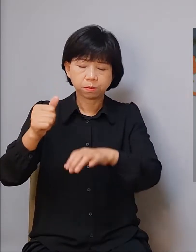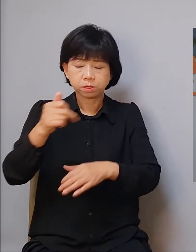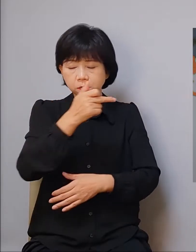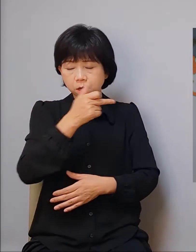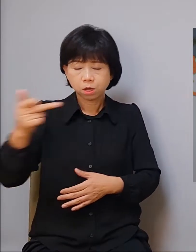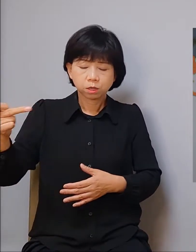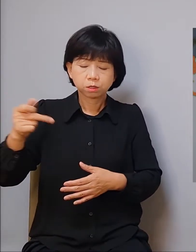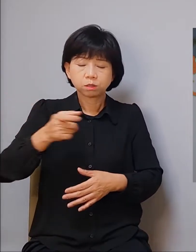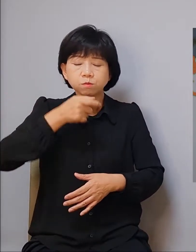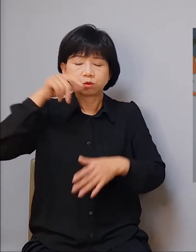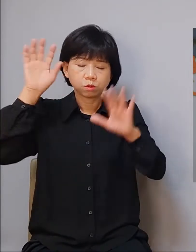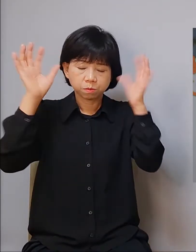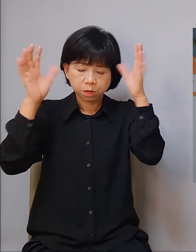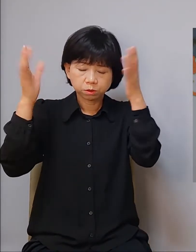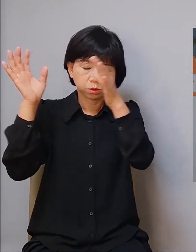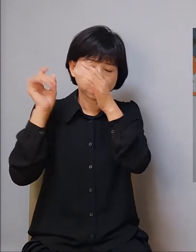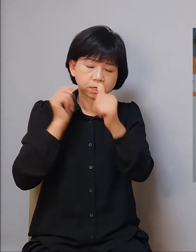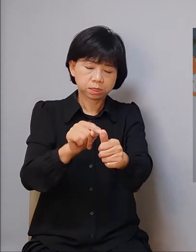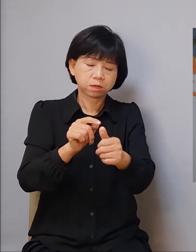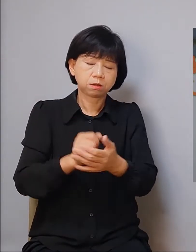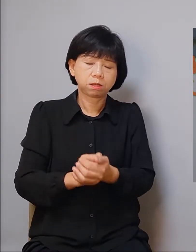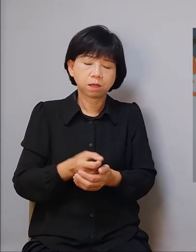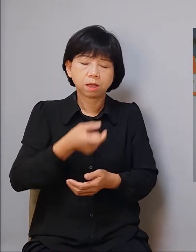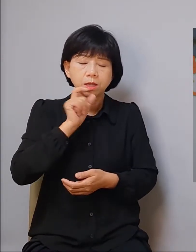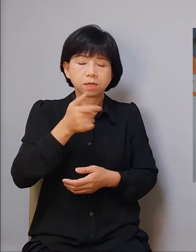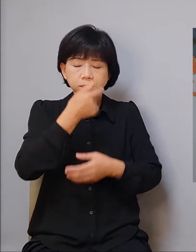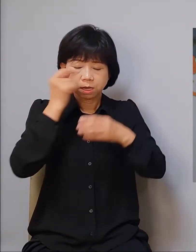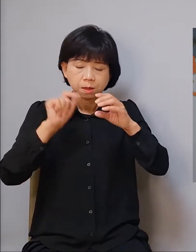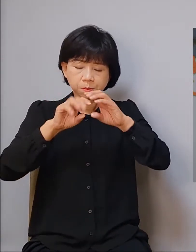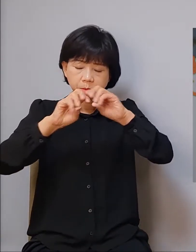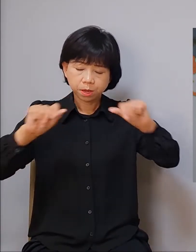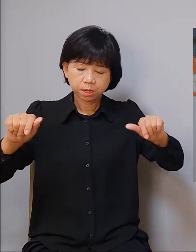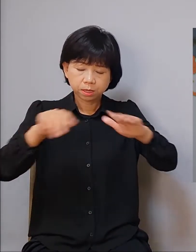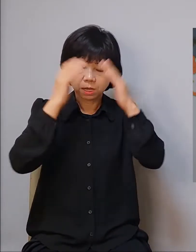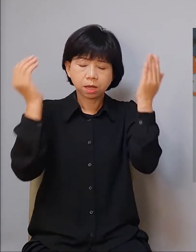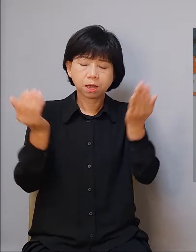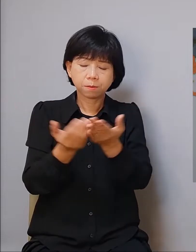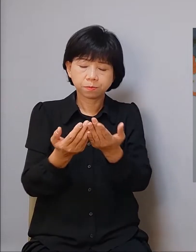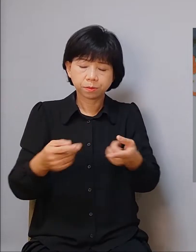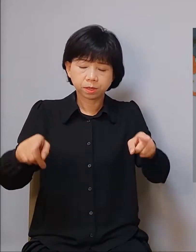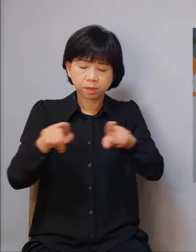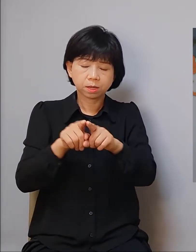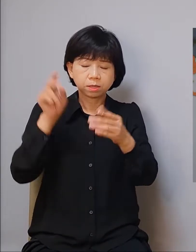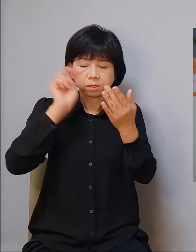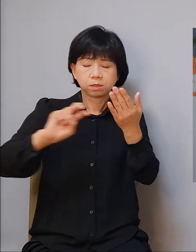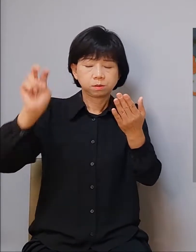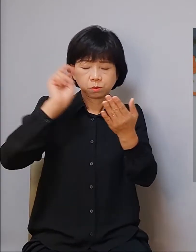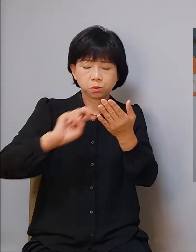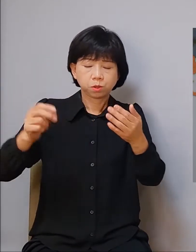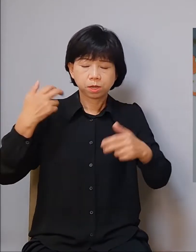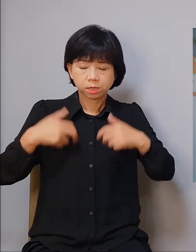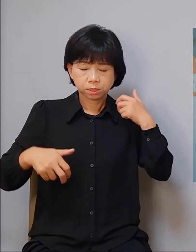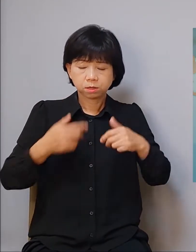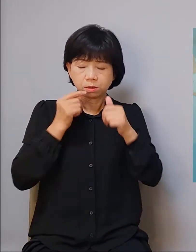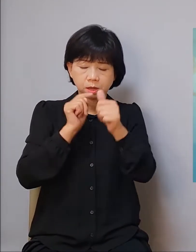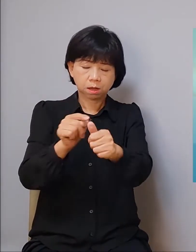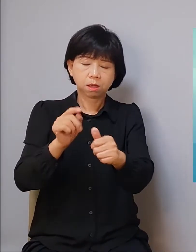물은 박수할지어다. 산악이 함께 즐겁게 노래할지어다.